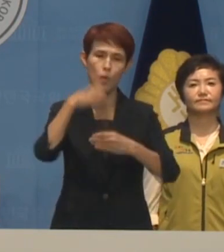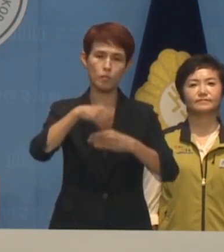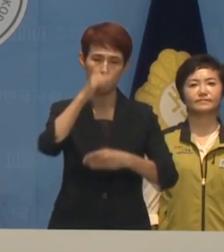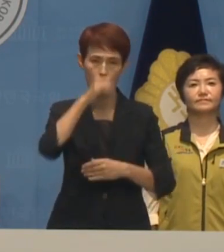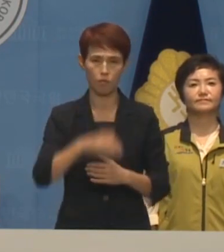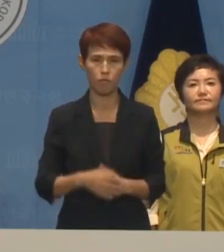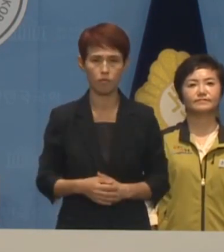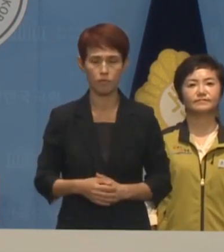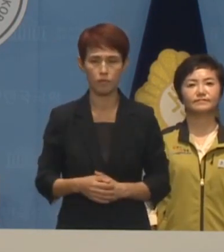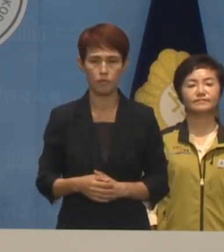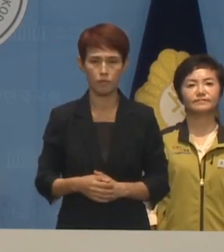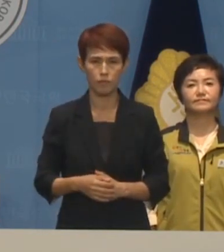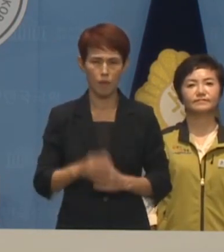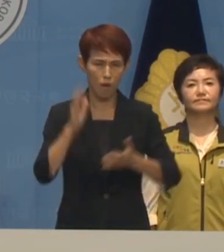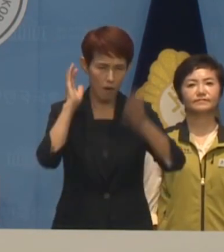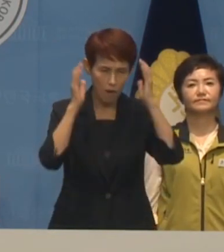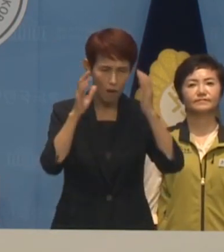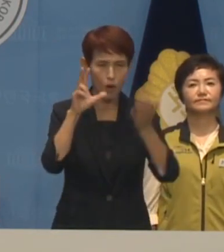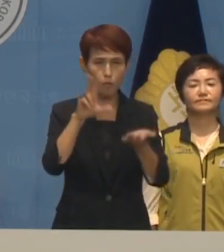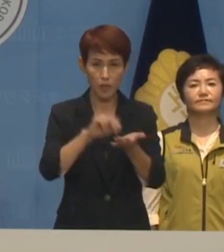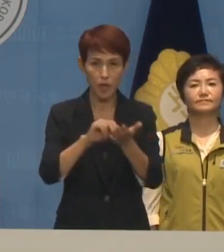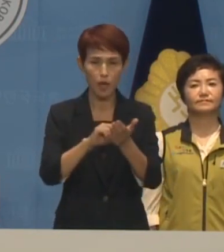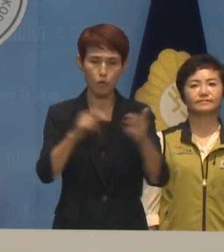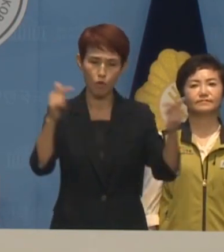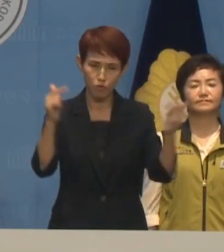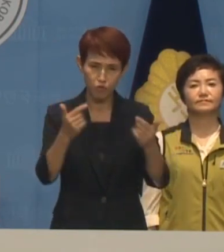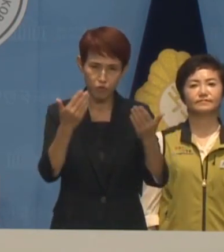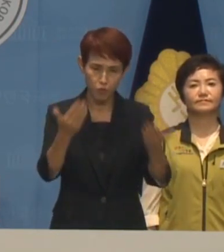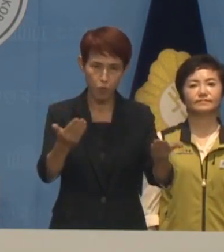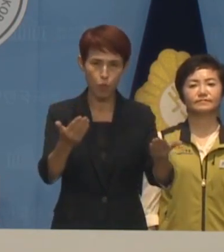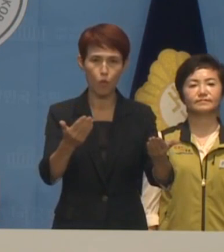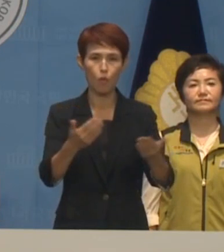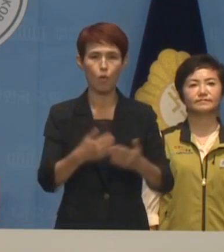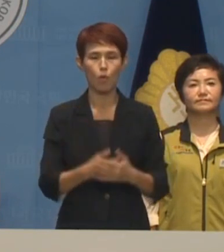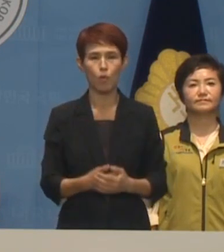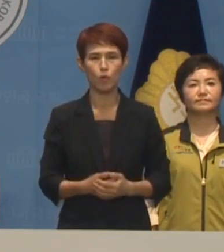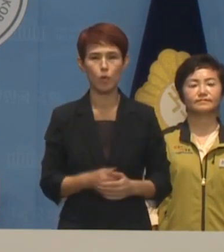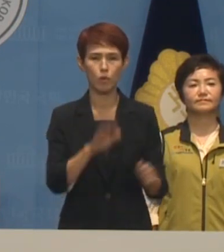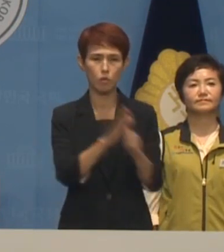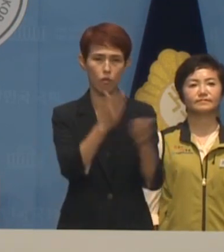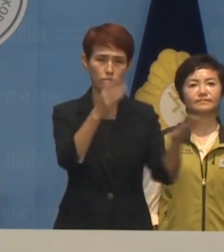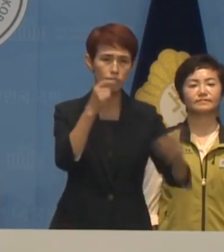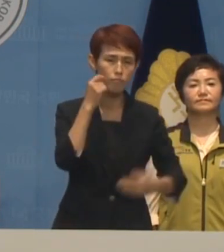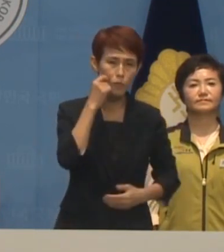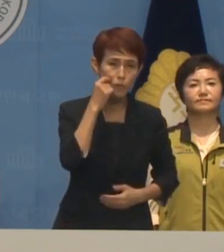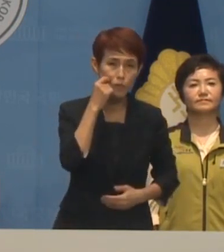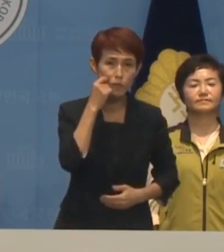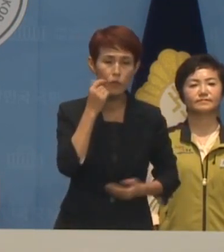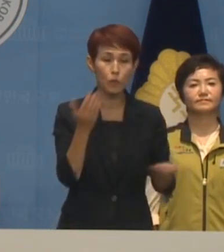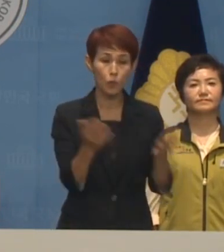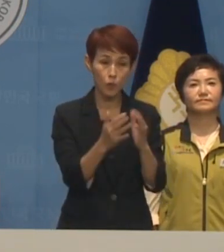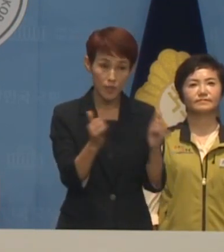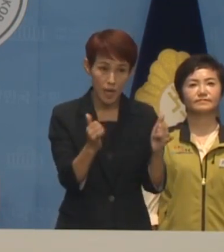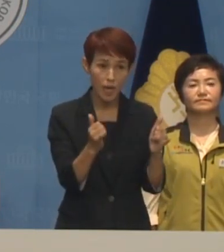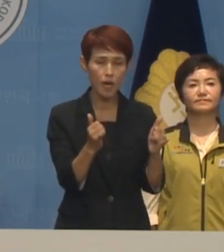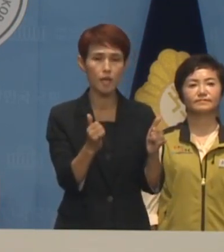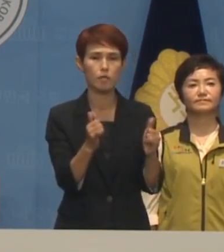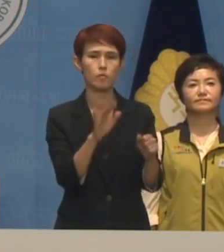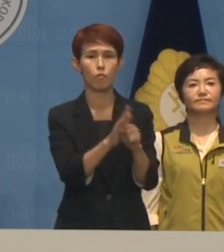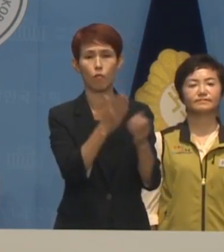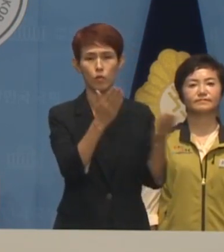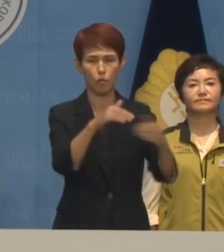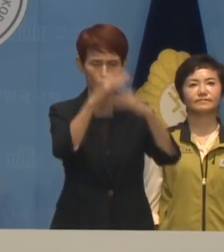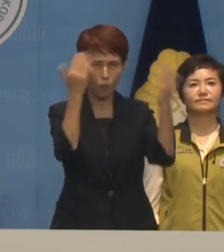현장의 혼란이나 부작용은 최소화하면서도 제도의 사각지대에 가려져 있는 노동자들의 노동시간부터 챙겨 모든